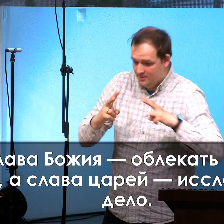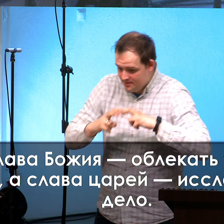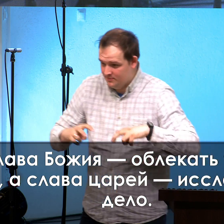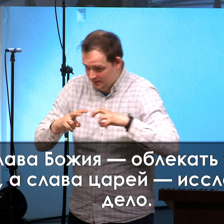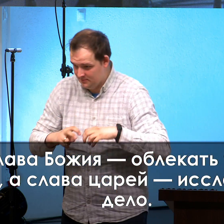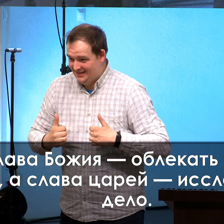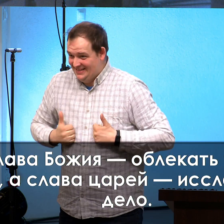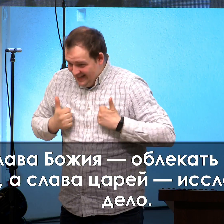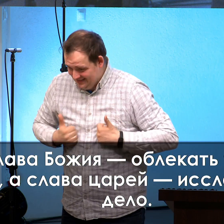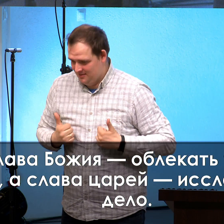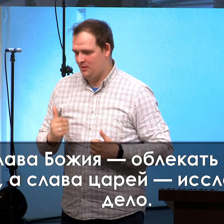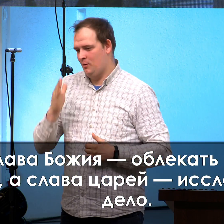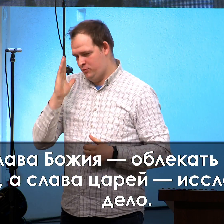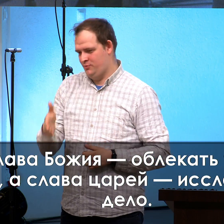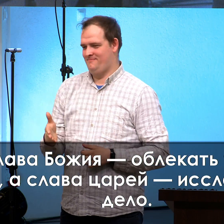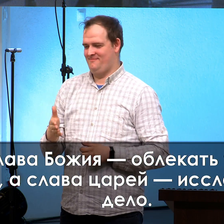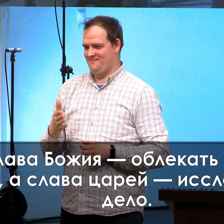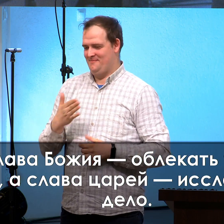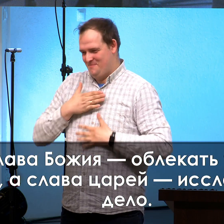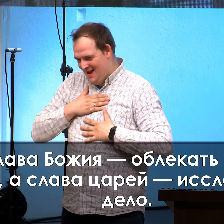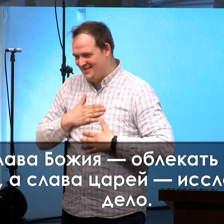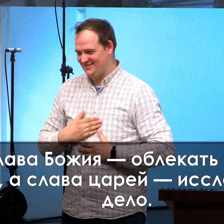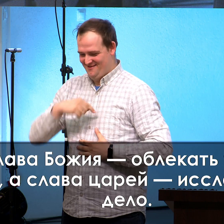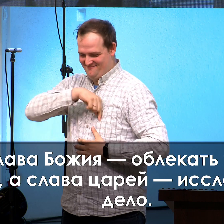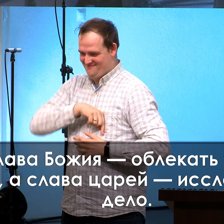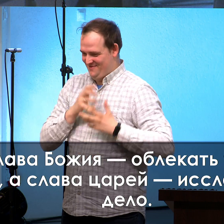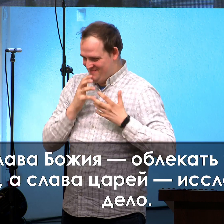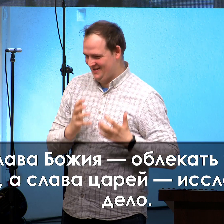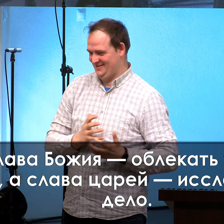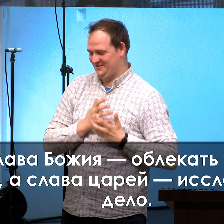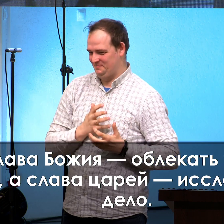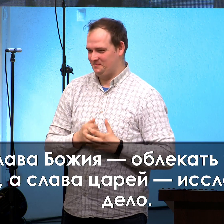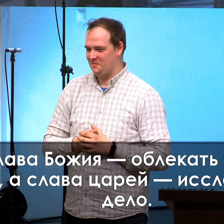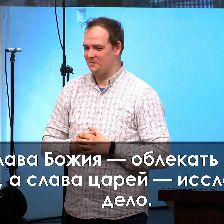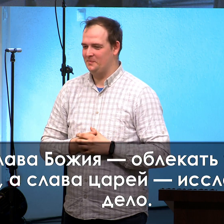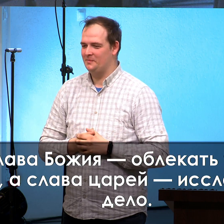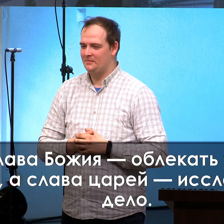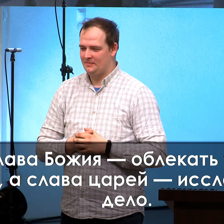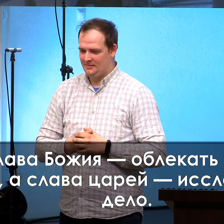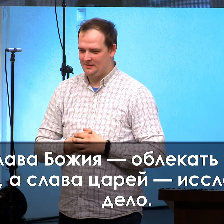скажет. Разбирайтесь, старайтесь читать, старайтесь, исследуйте и храните сердце